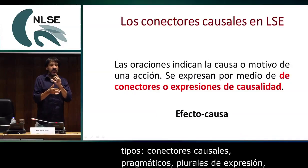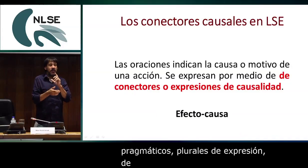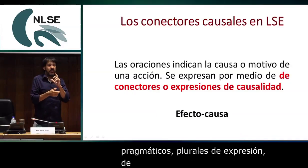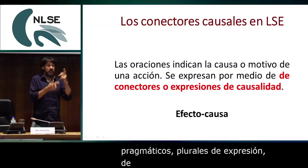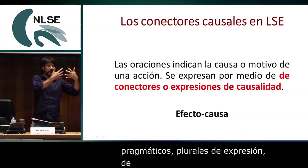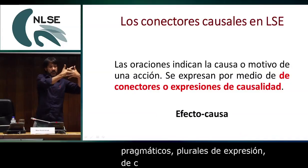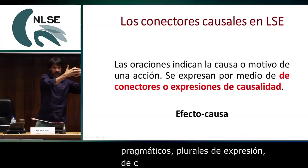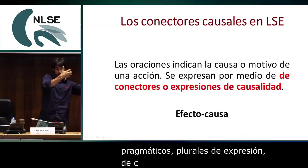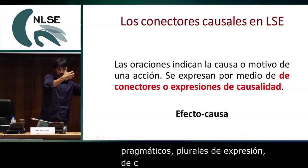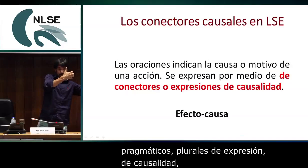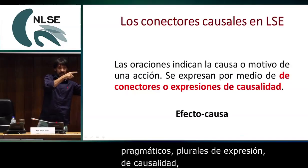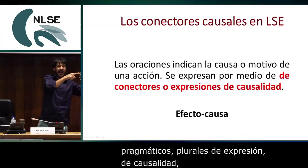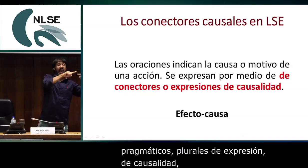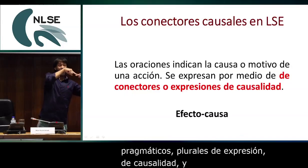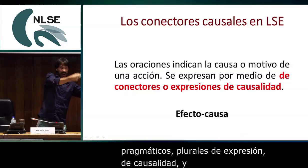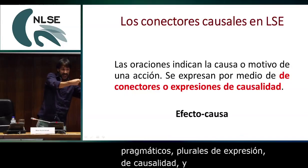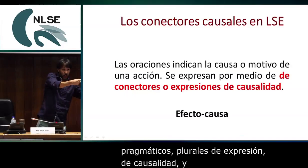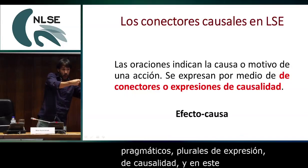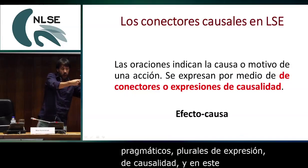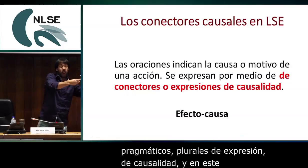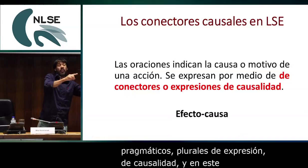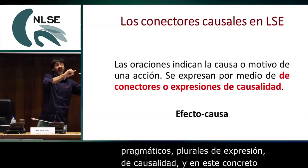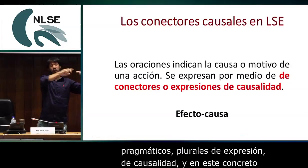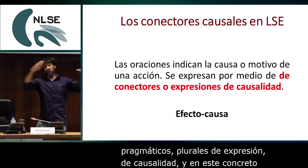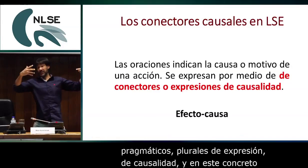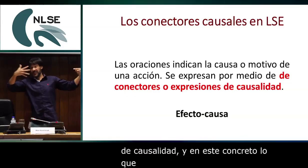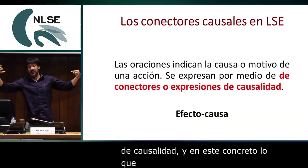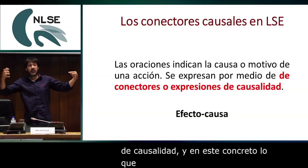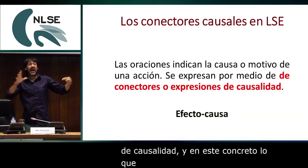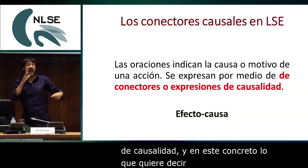Y en este concreto, lo que quiere decir es, en una frase,